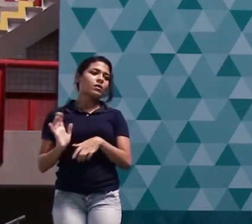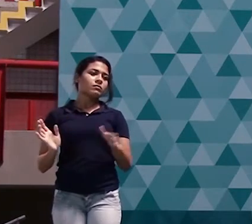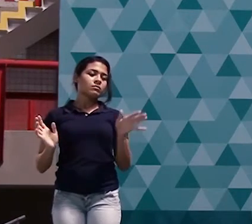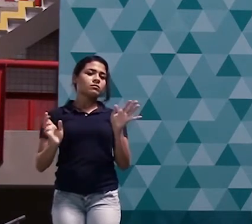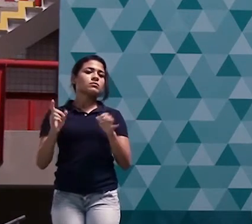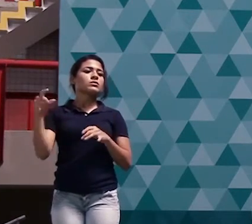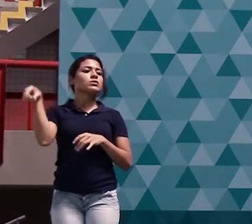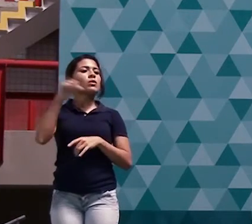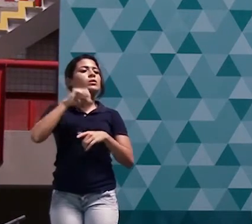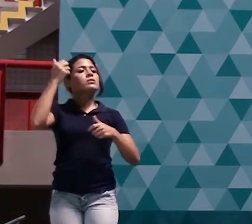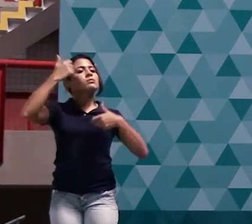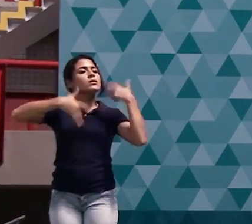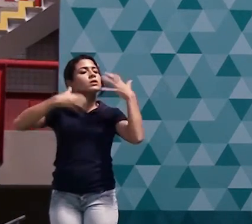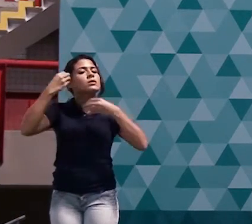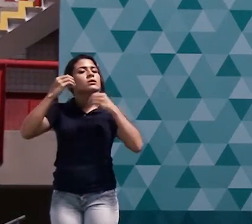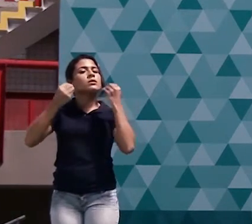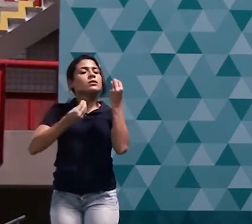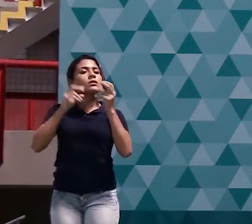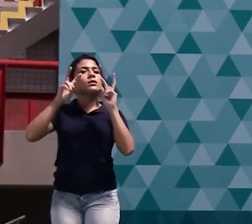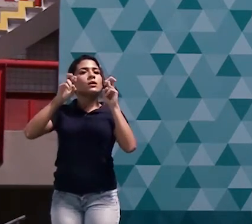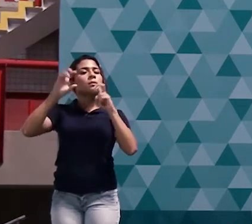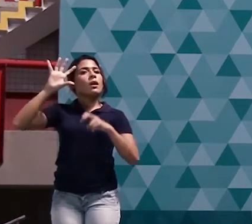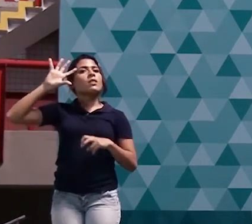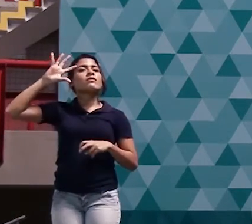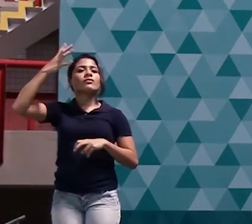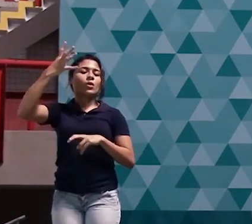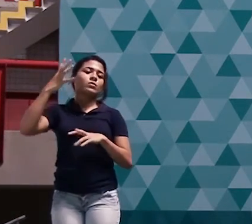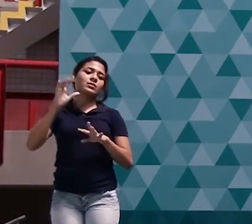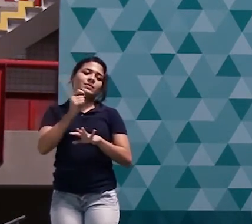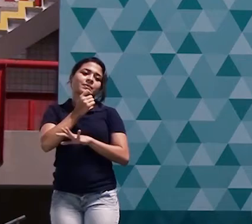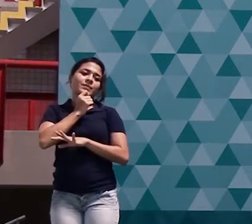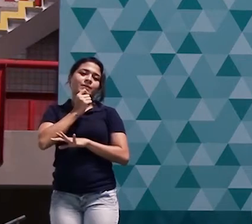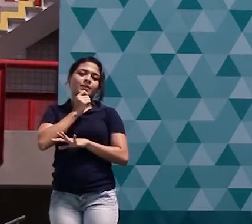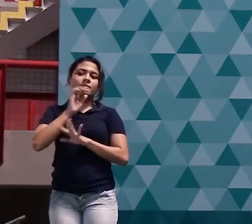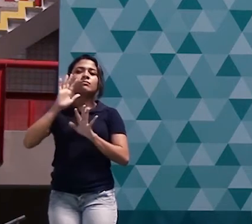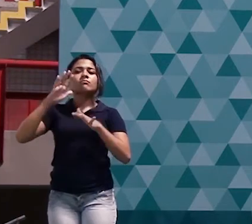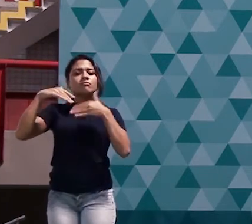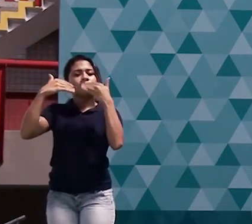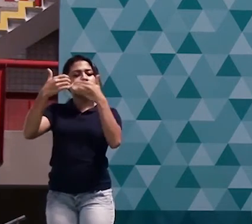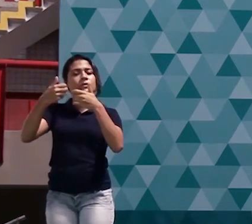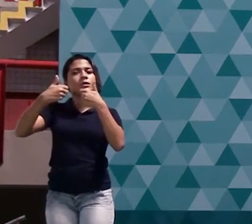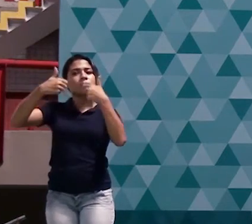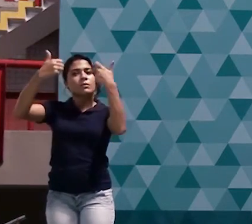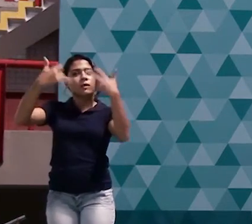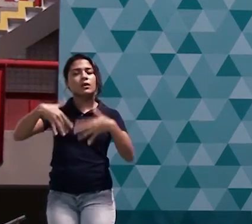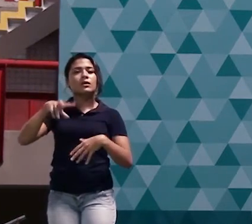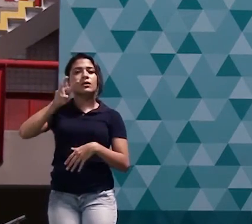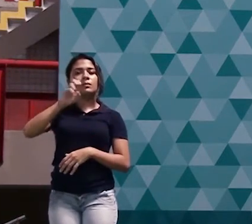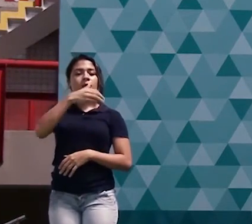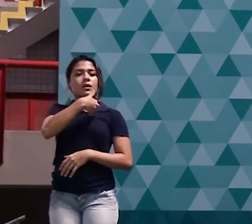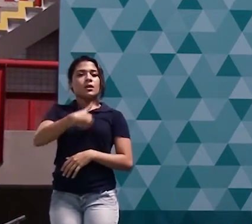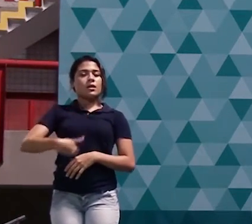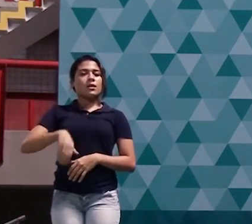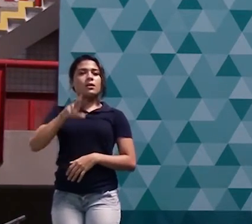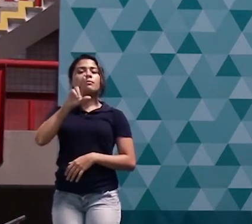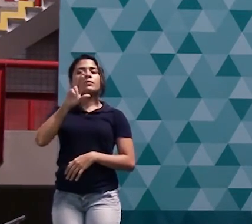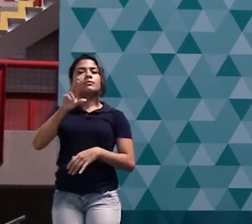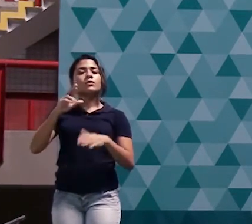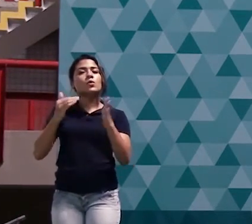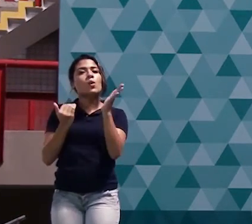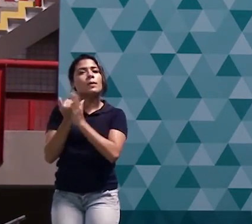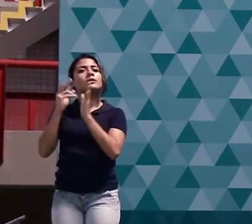tempo de falar sobre as revoltas regenciais e a Guerra do Paraguai, mas eu prometo que quando eu for começar a República, eu começo por esse tema,